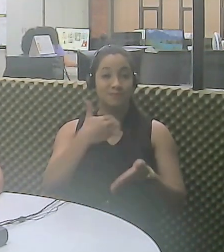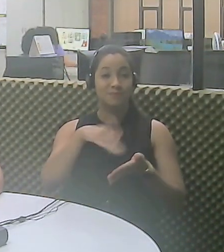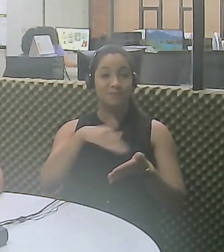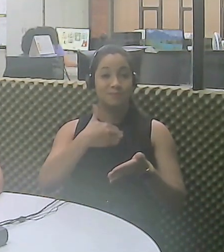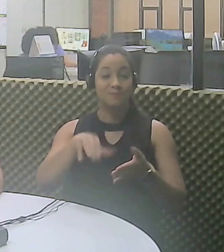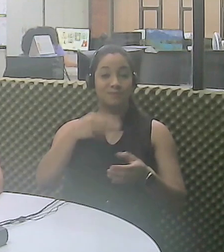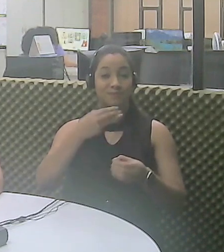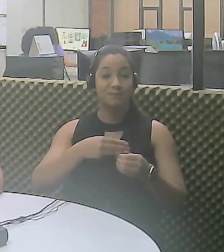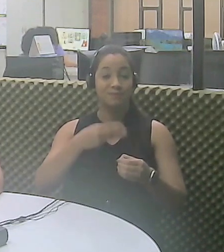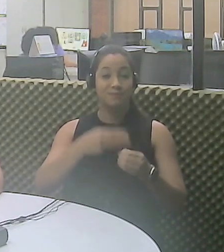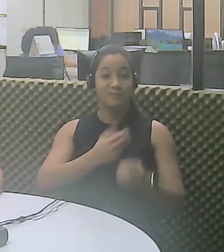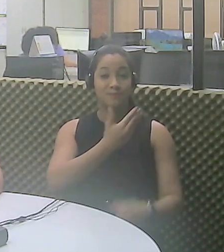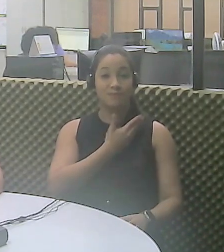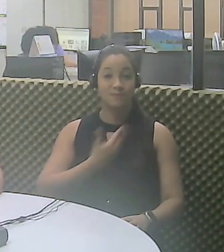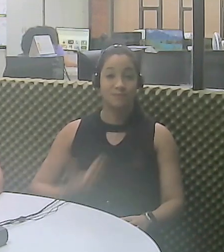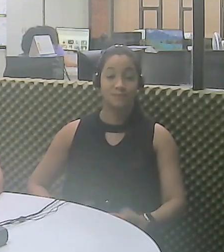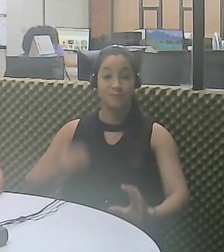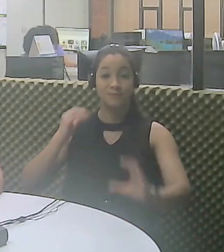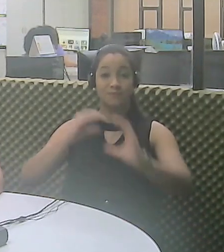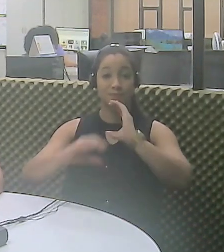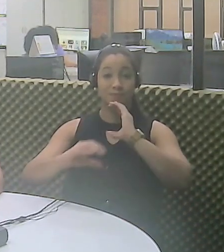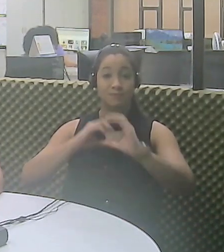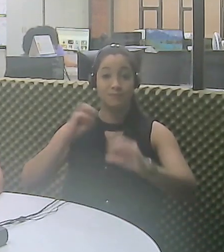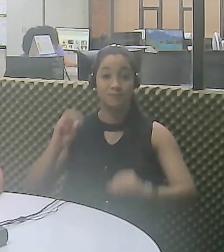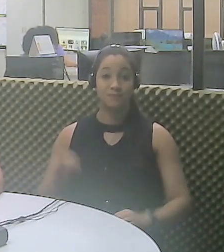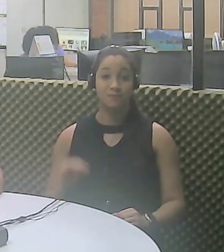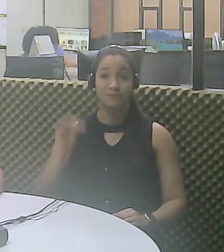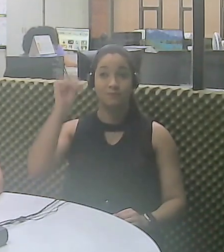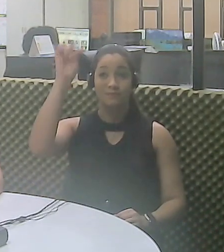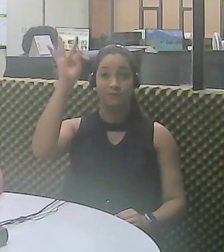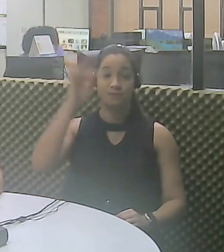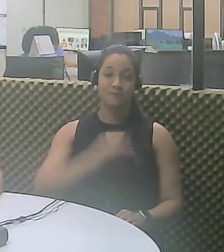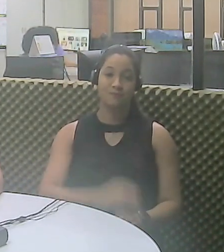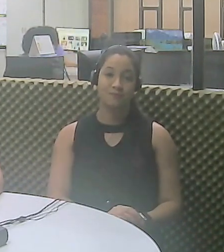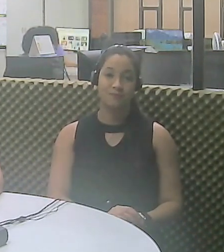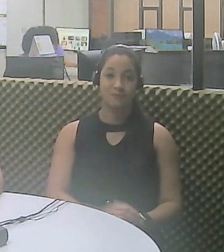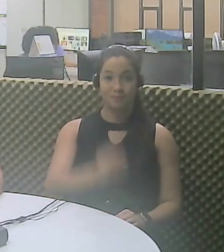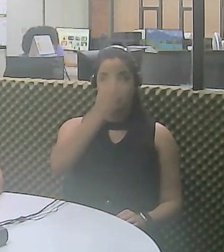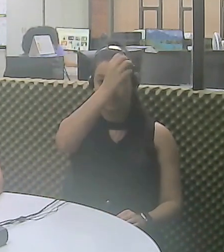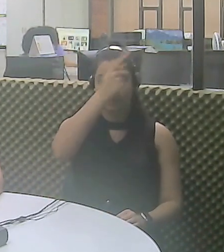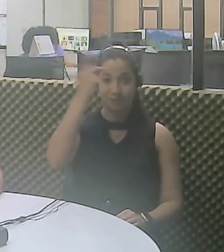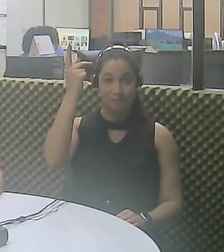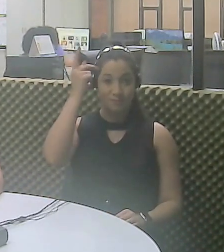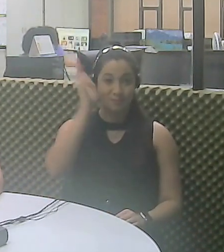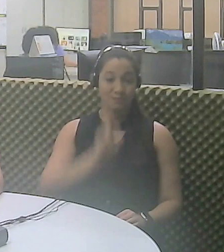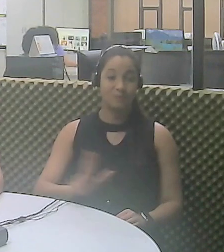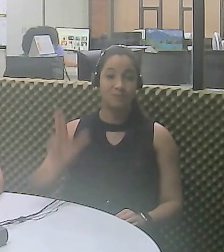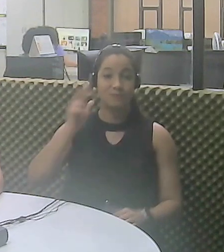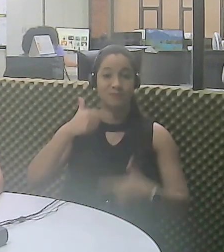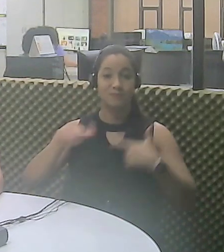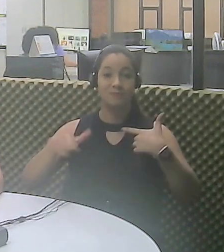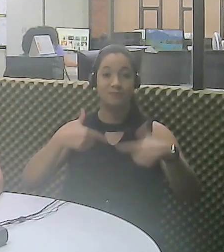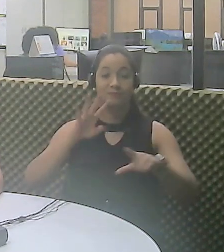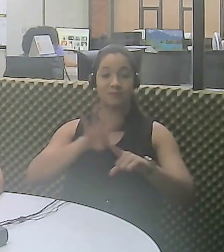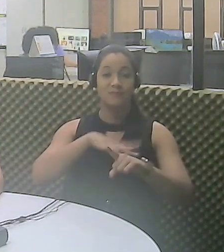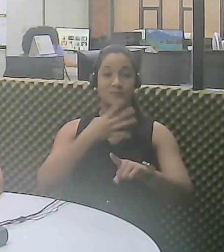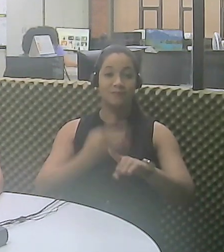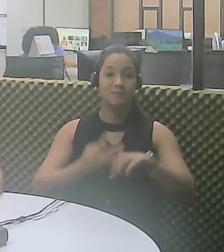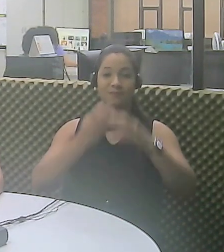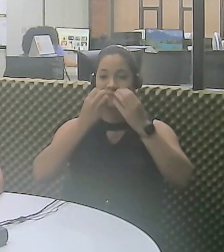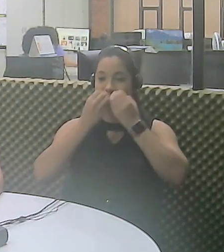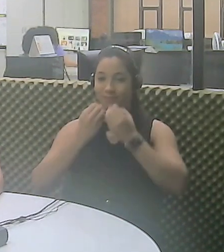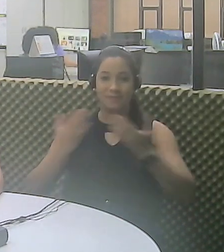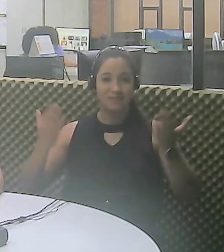Silva. Secretário Municipal de Governo e Comunicação, Marco Túlio de Castro Kalimann. Prefeitura de Uberlândia.